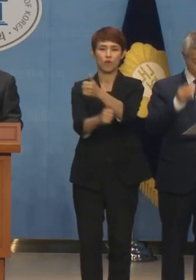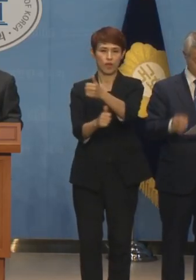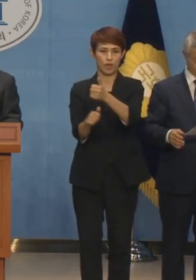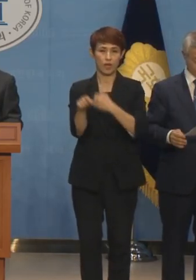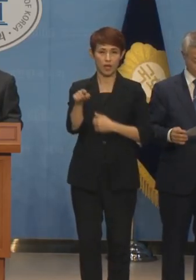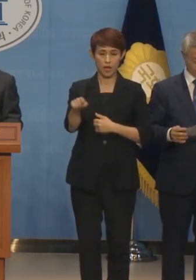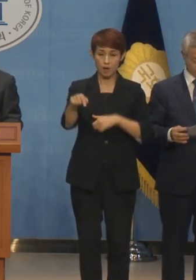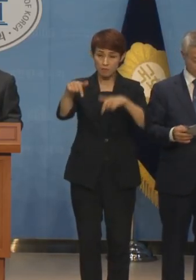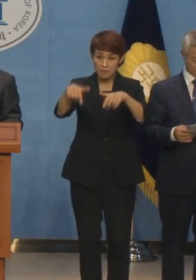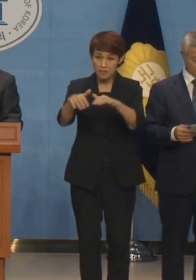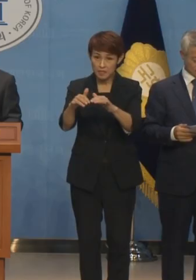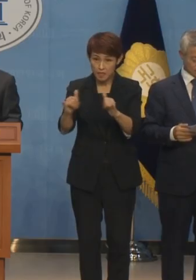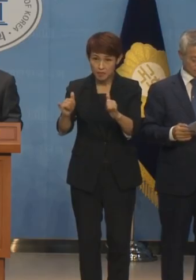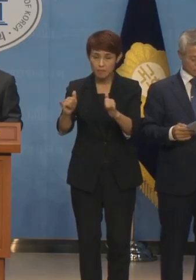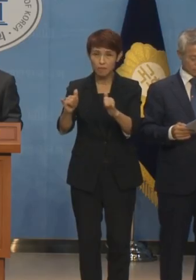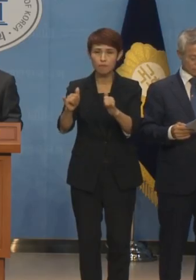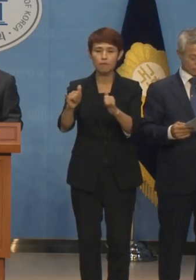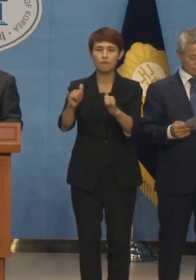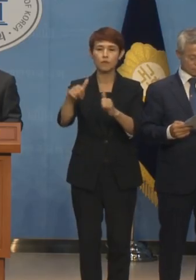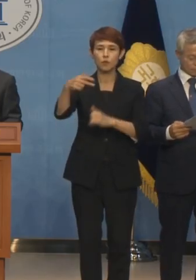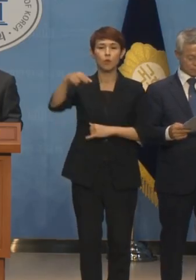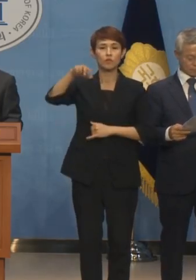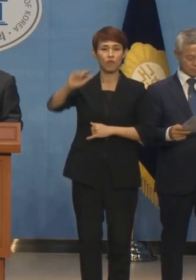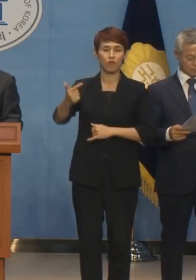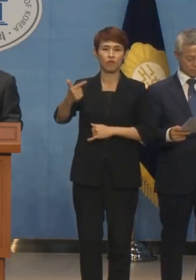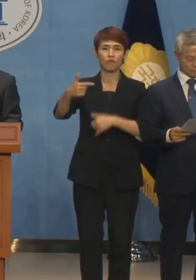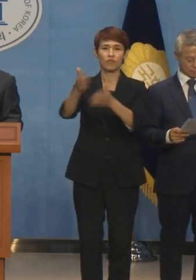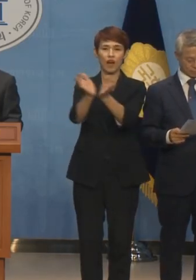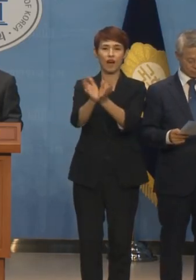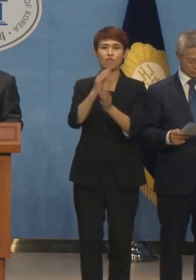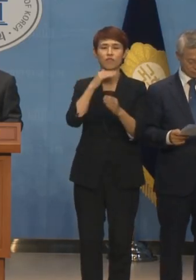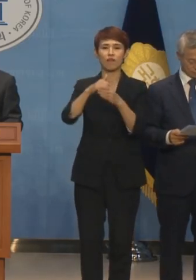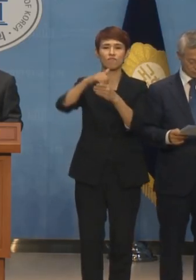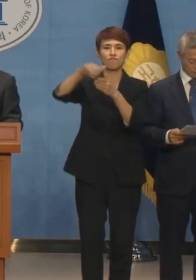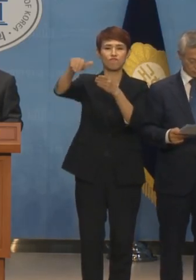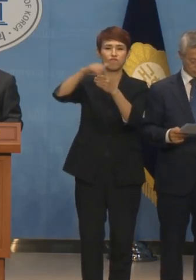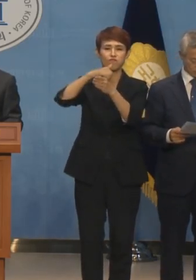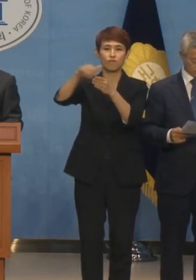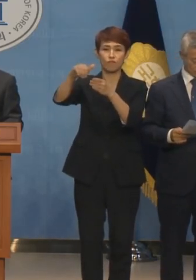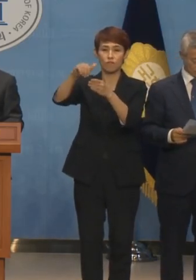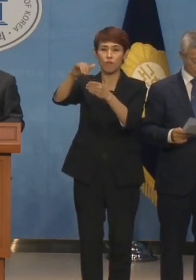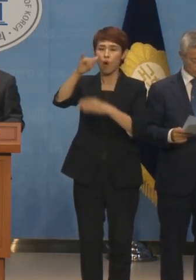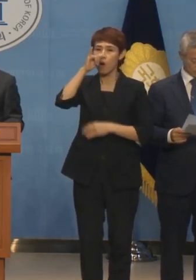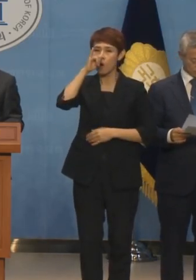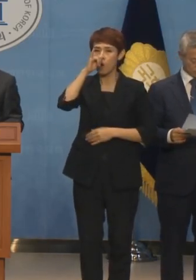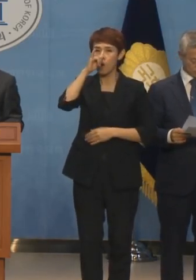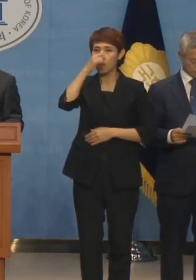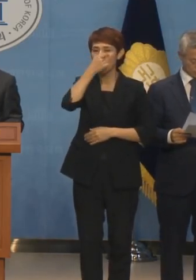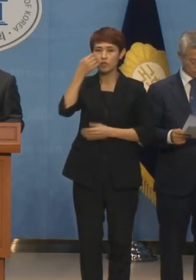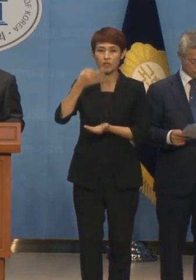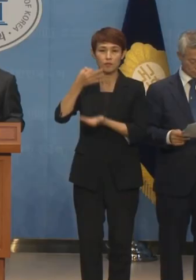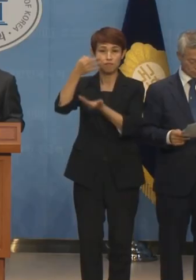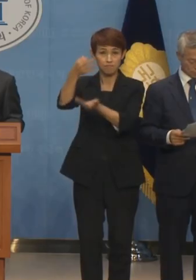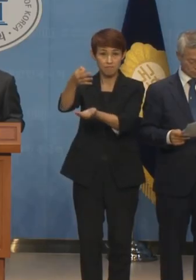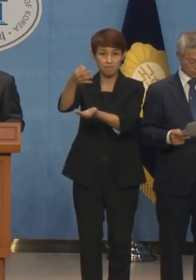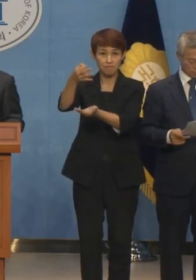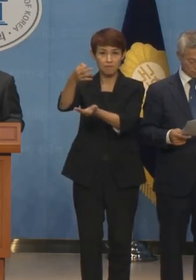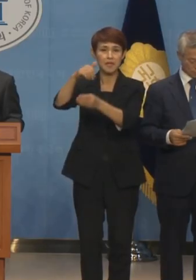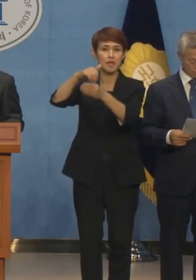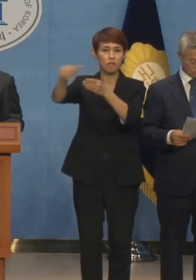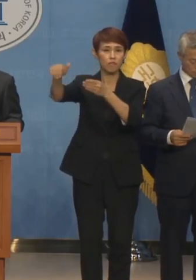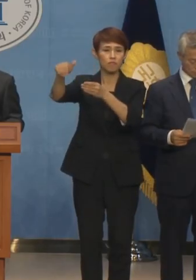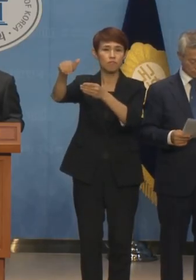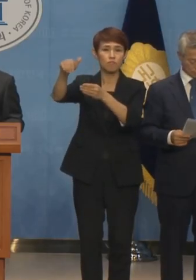주요 간부들에게 조선노동당에 대한 대북사업 로비자금 또는 이행보증금 등 명목으로